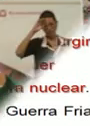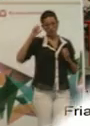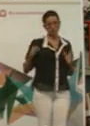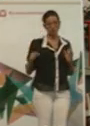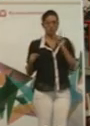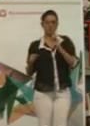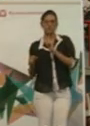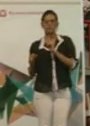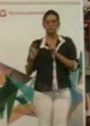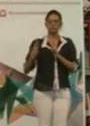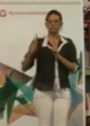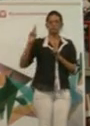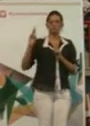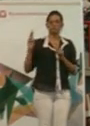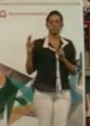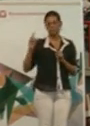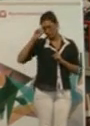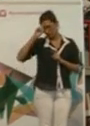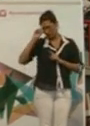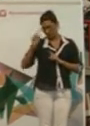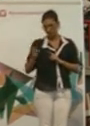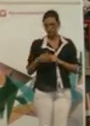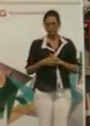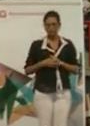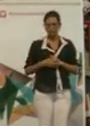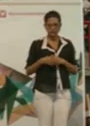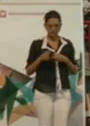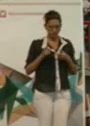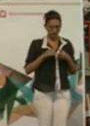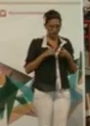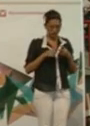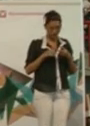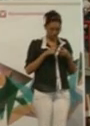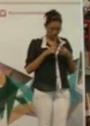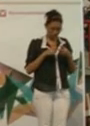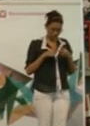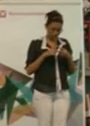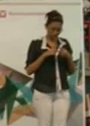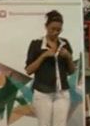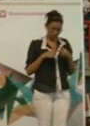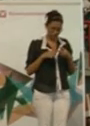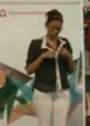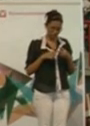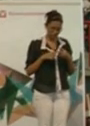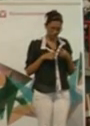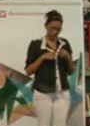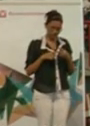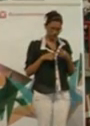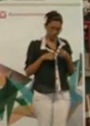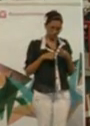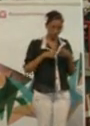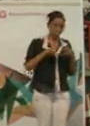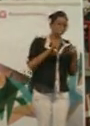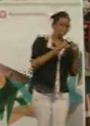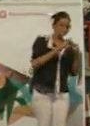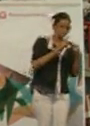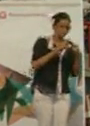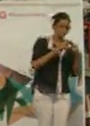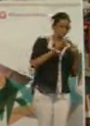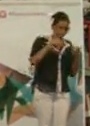Certo? Essas duas organizações duraram durante a época da Guerra Fria, e o Pacto de Varsóvia não existe